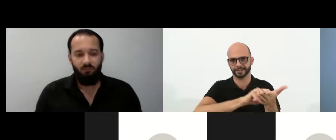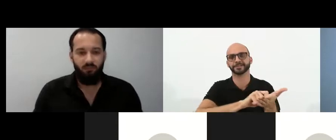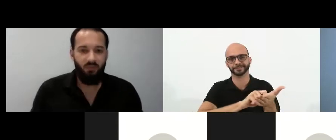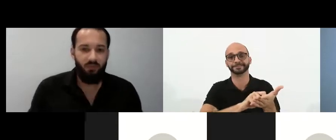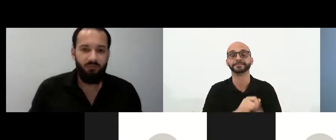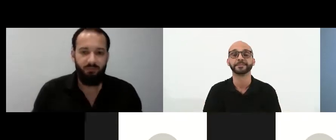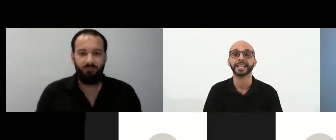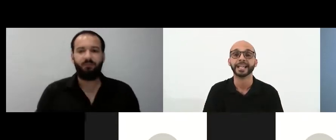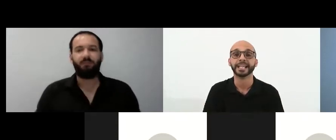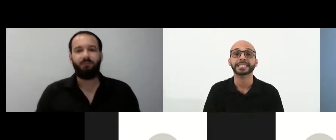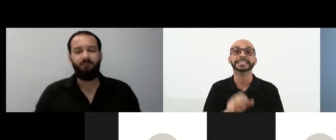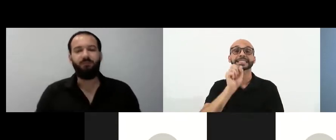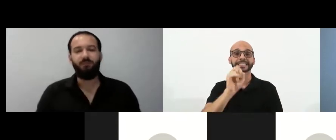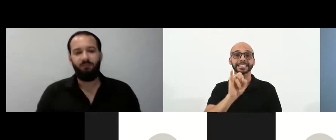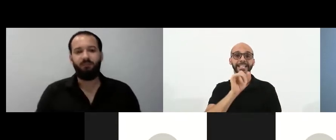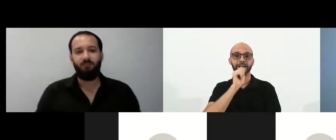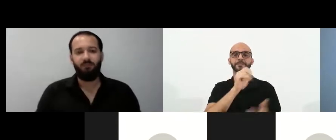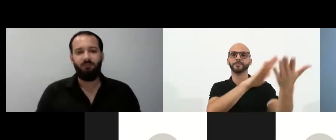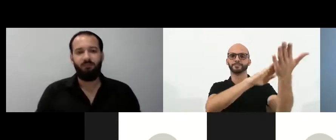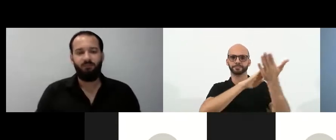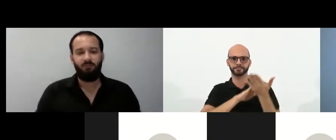a manivela e outras formas.